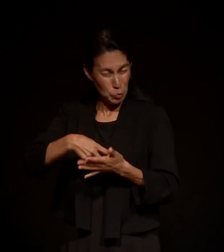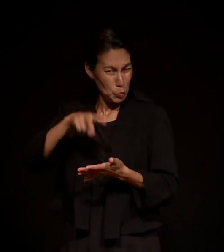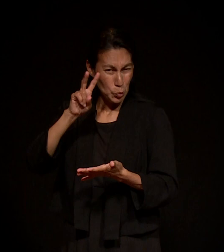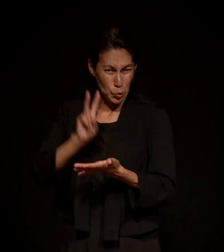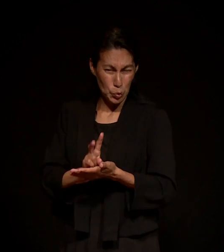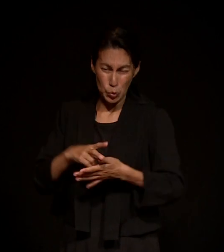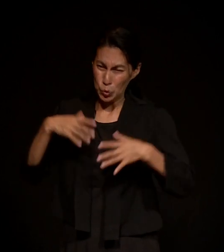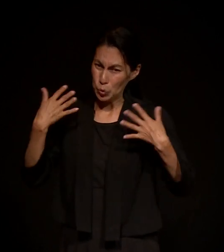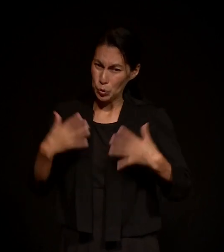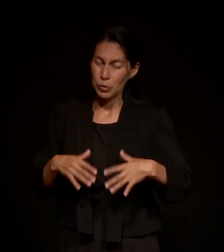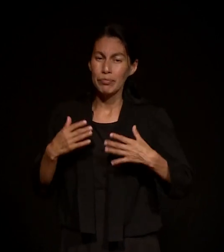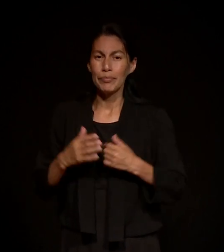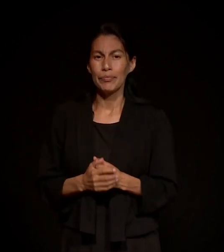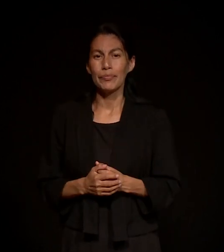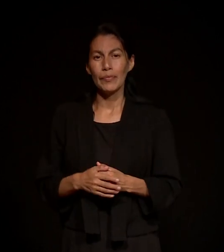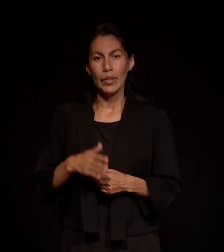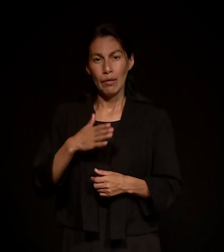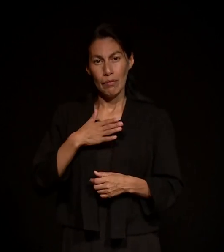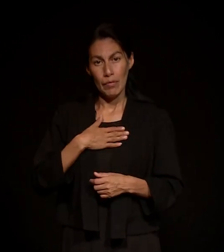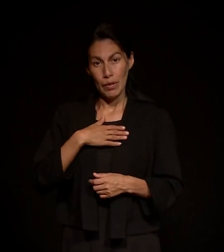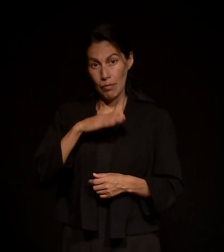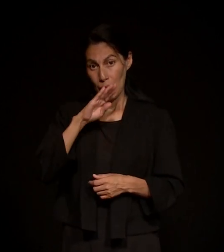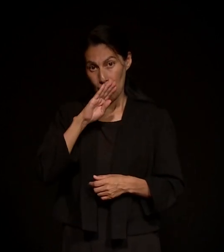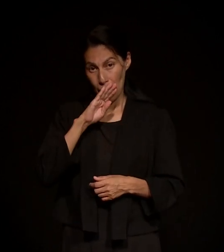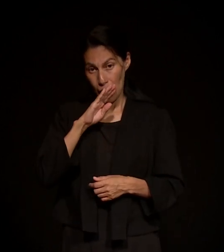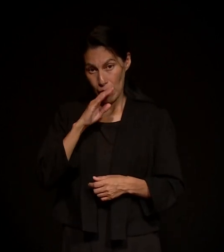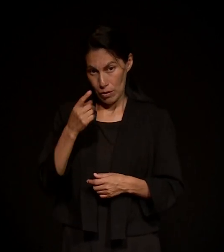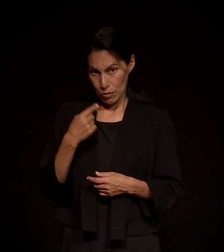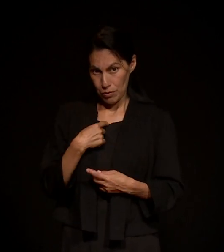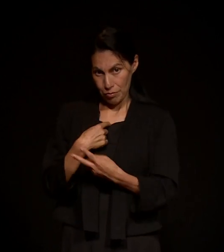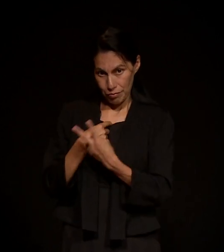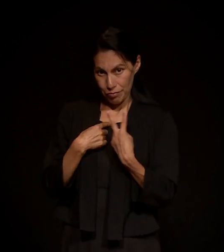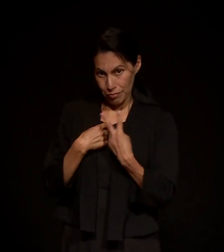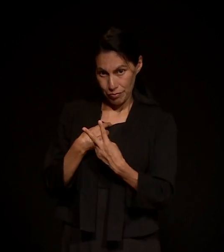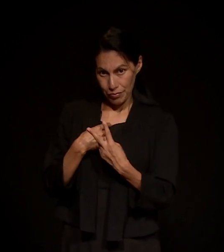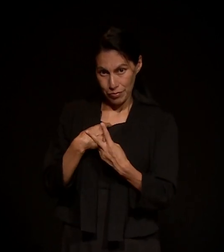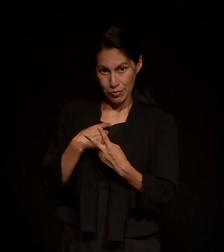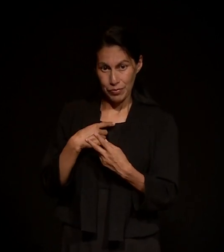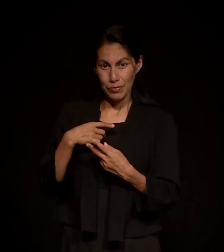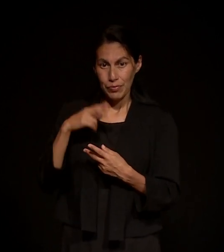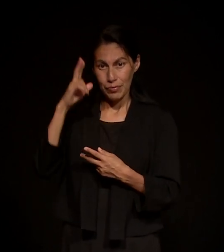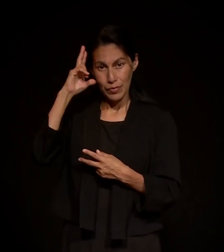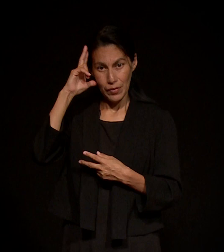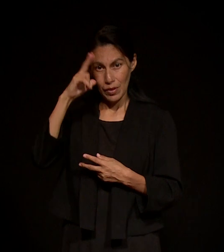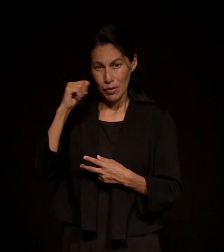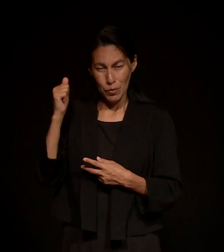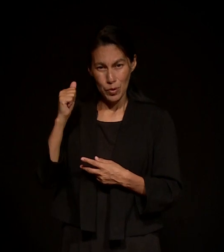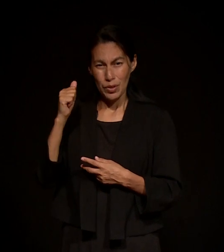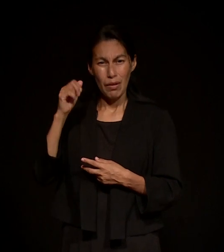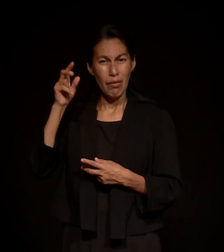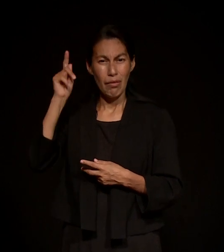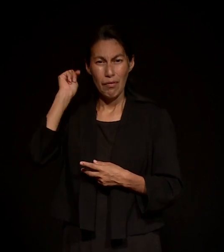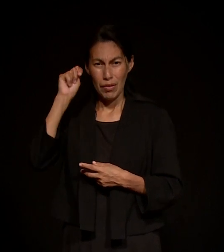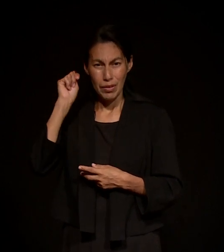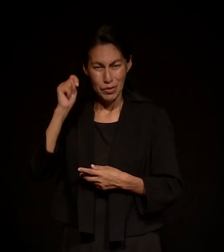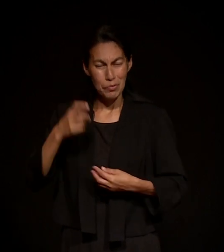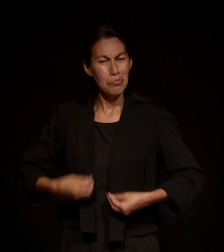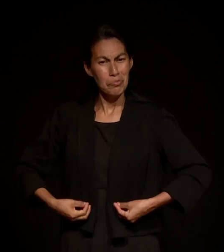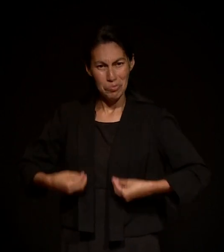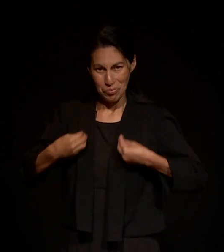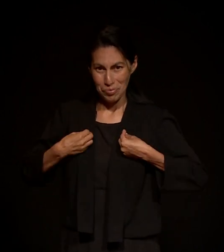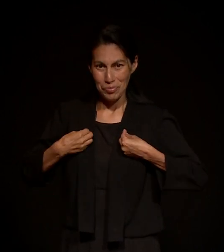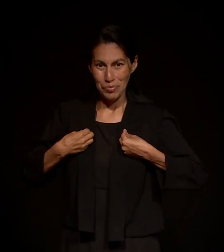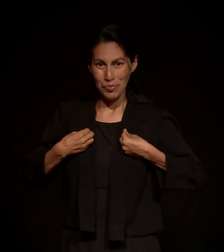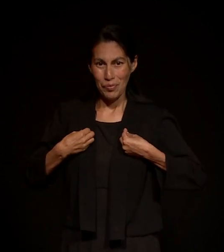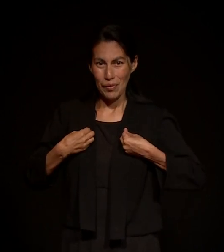Sí. Ya vivíamos en un momento en invierno, Tabasco. Y